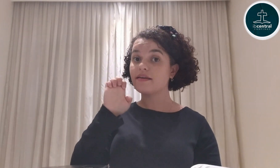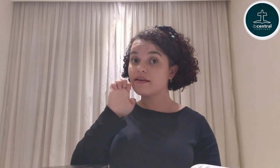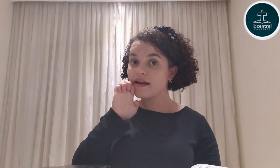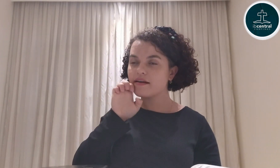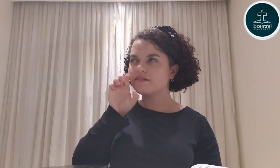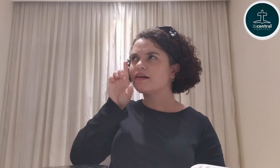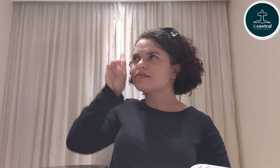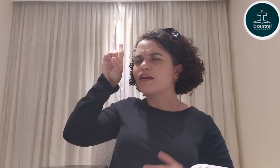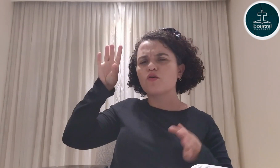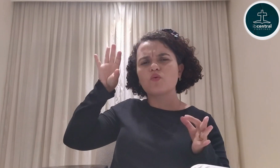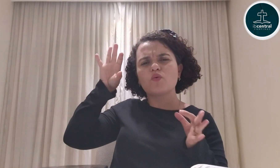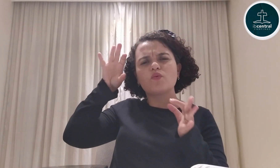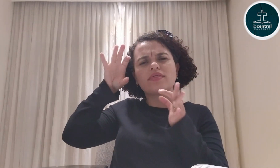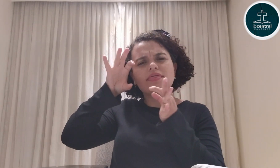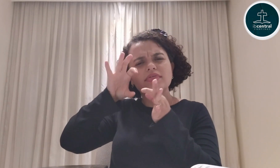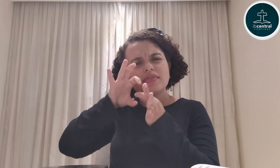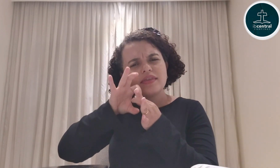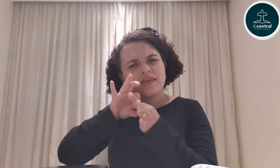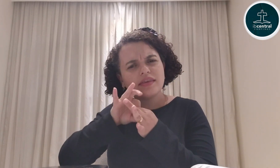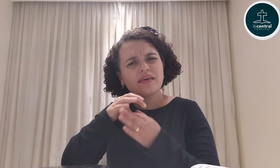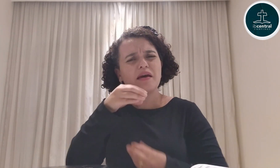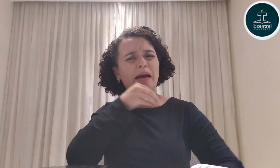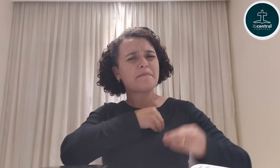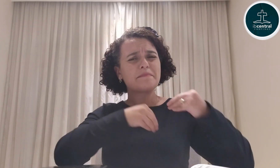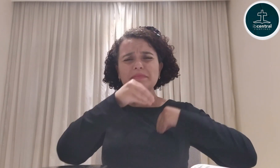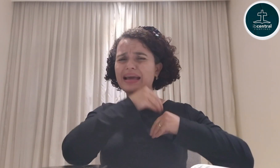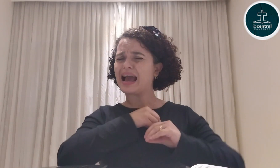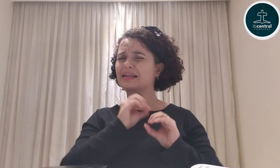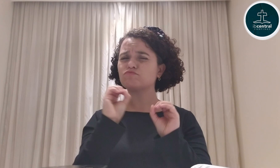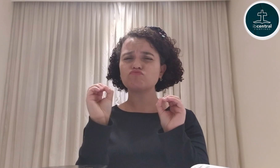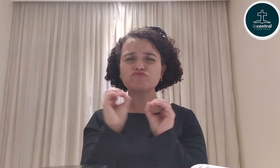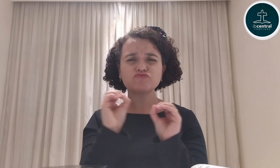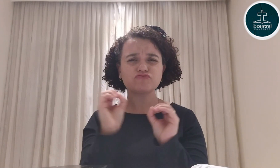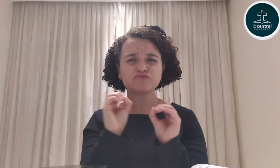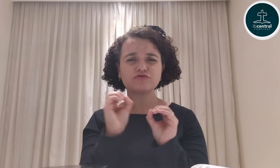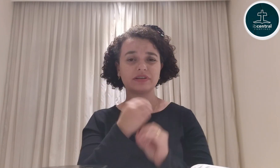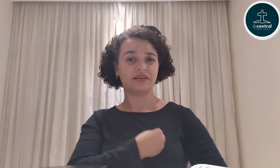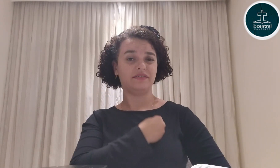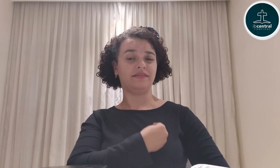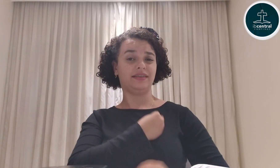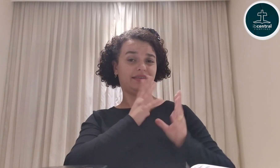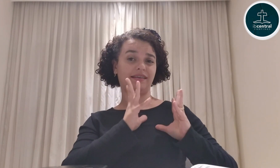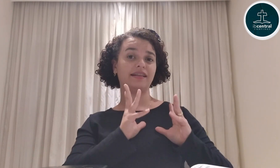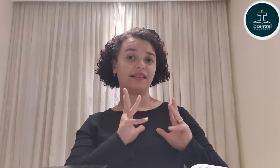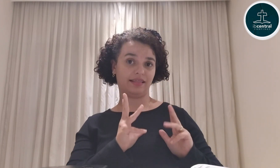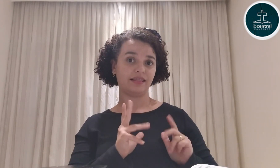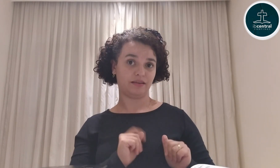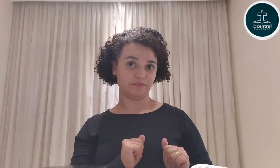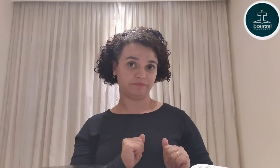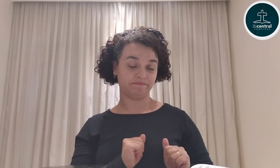Antes, Adão e Eva viviam em comunhão com Deus. Não existia o pecado. Eles tinham uma